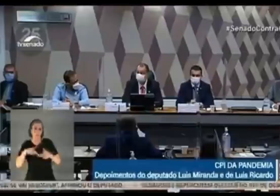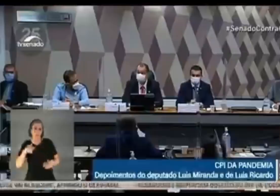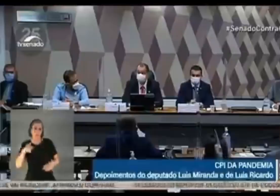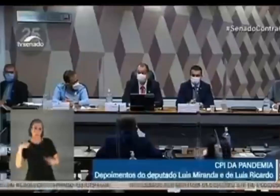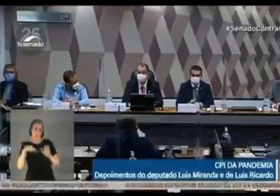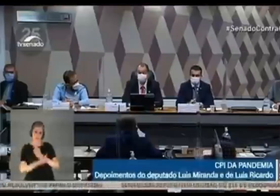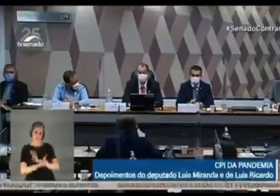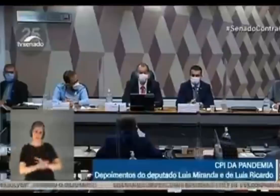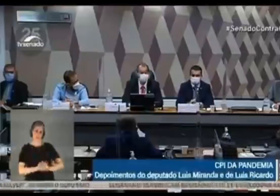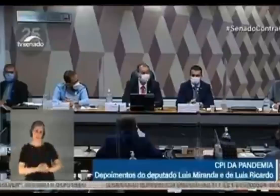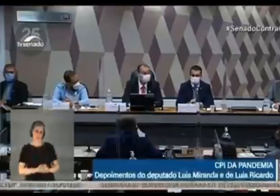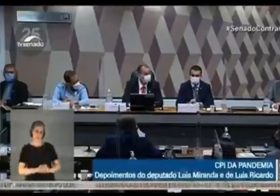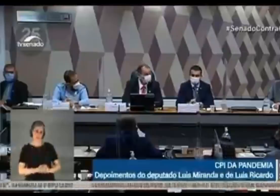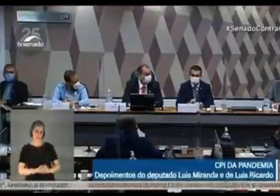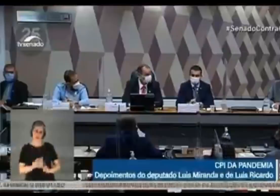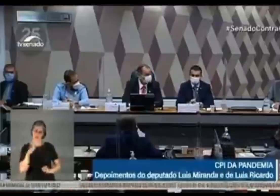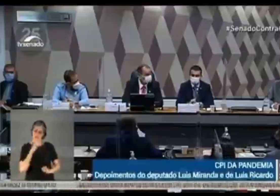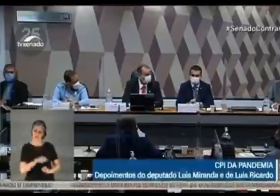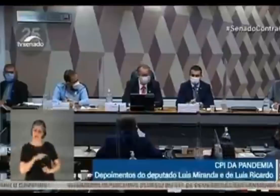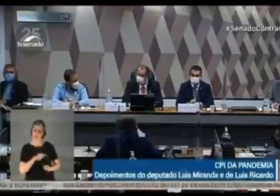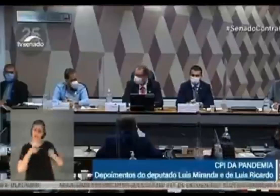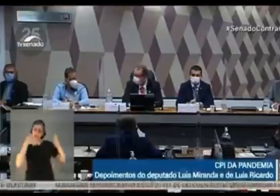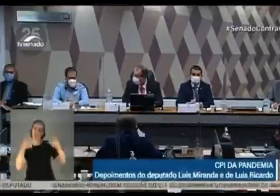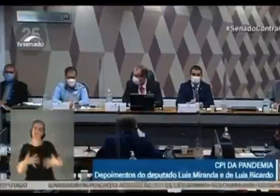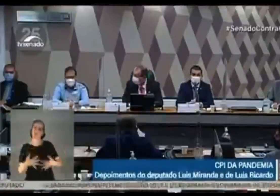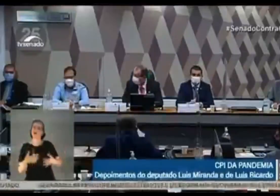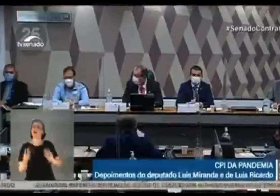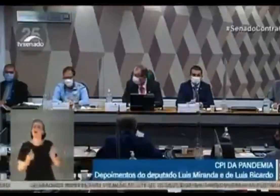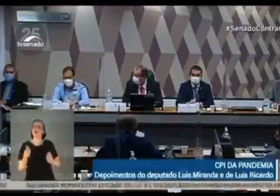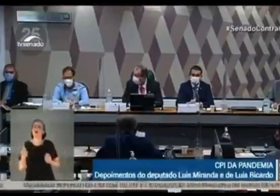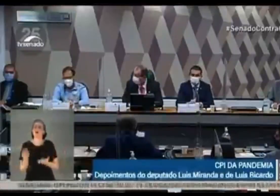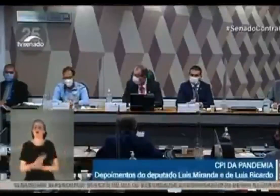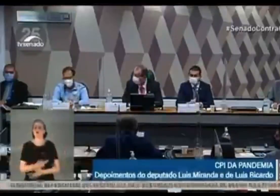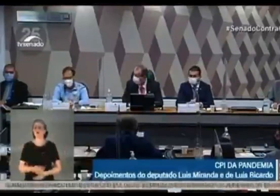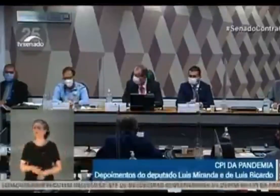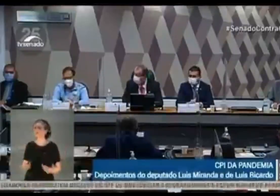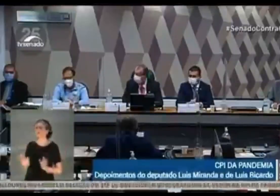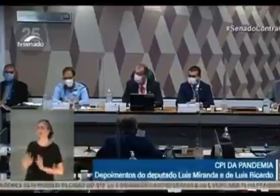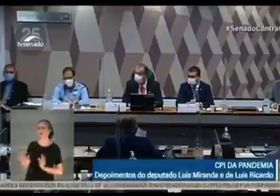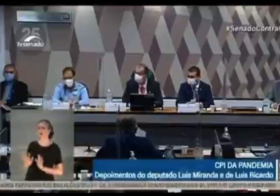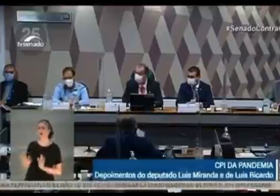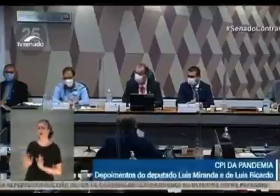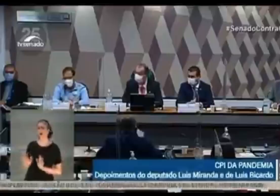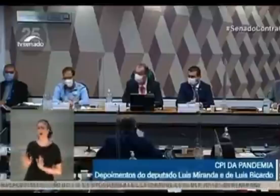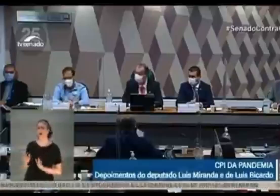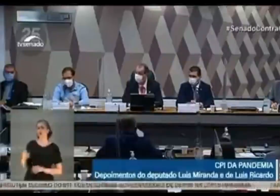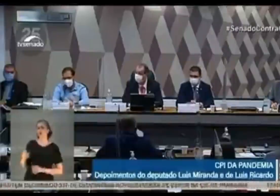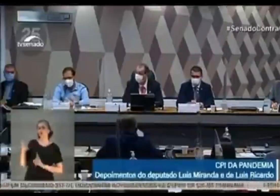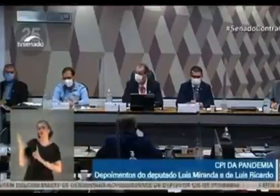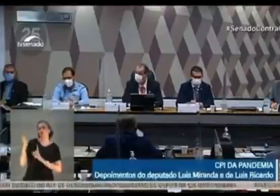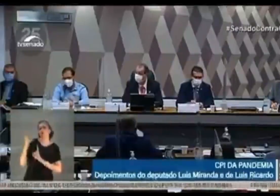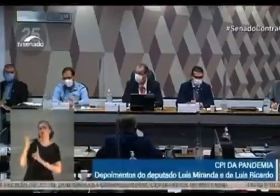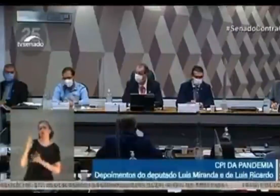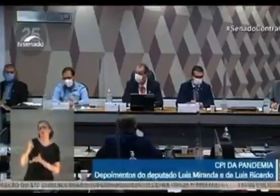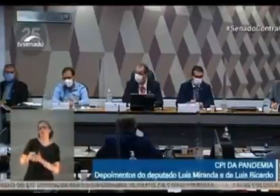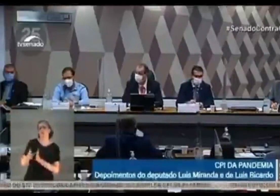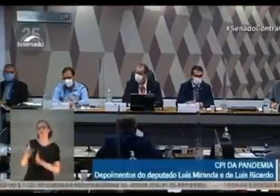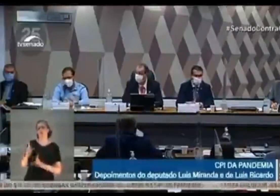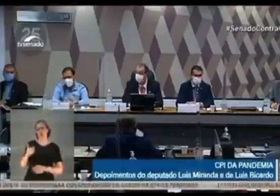Poderia detalhar como se deu esse episódio? Não houve pressão de pagamento. Senhor senador, eu não sou da área de